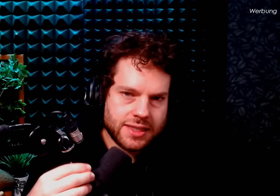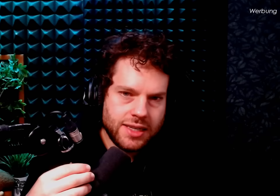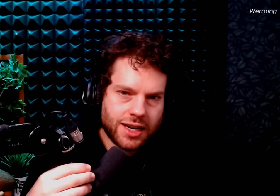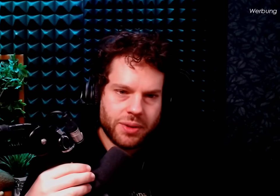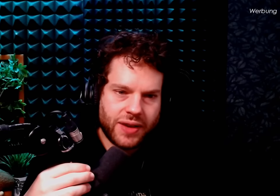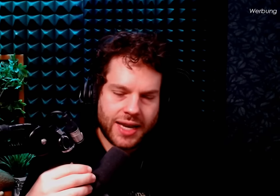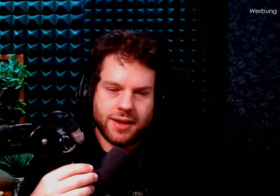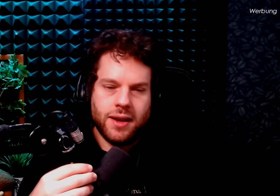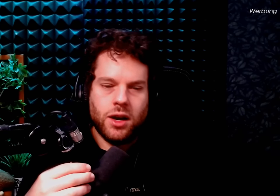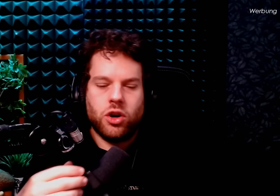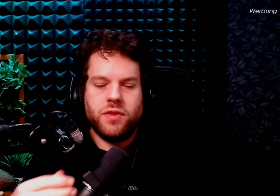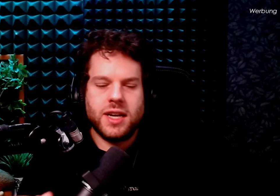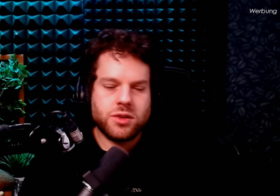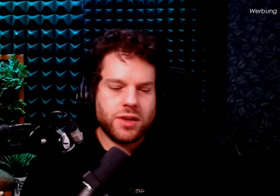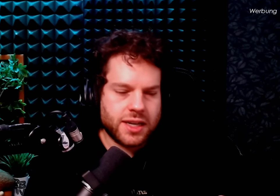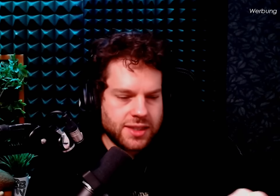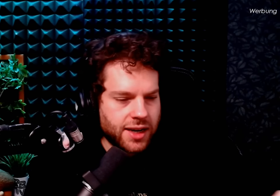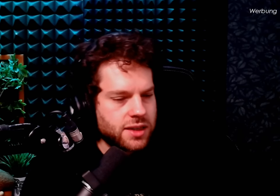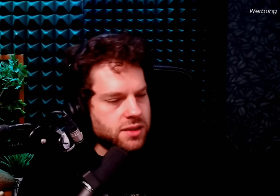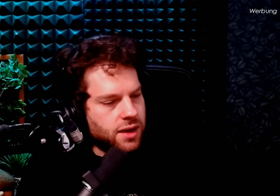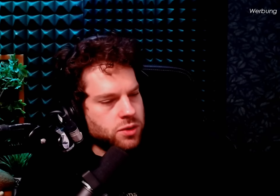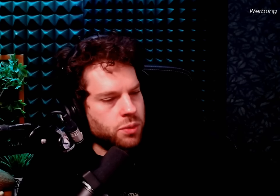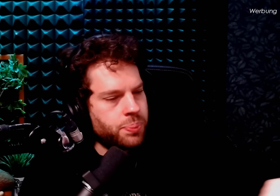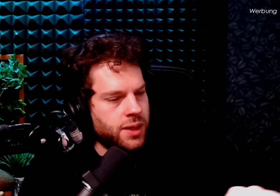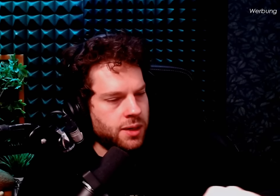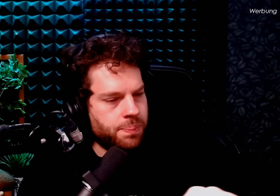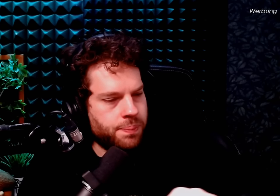Kassierer bewerten. Und wenn da so ein Kassierer ist, so... Biep!